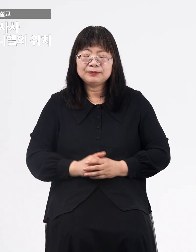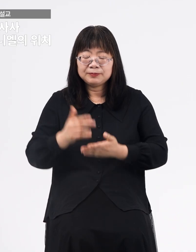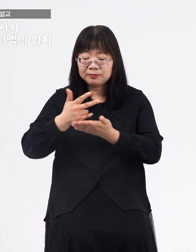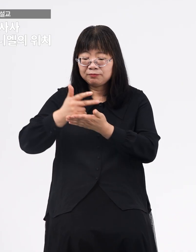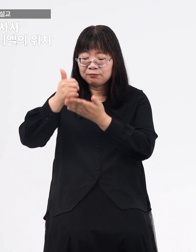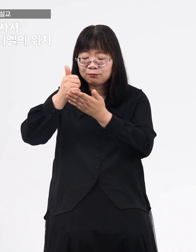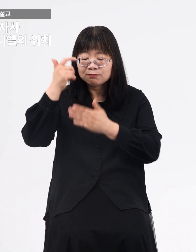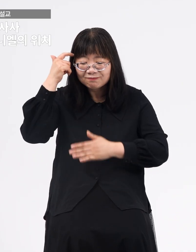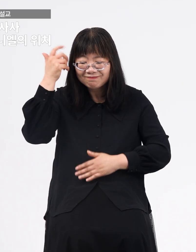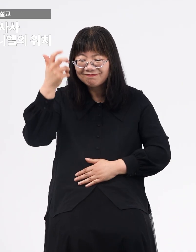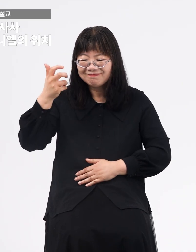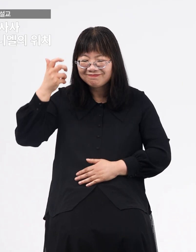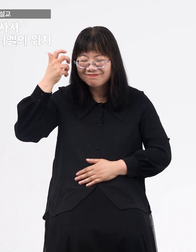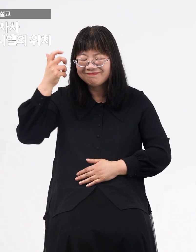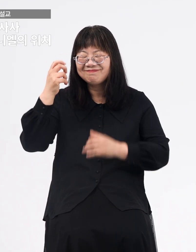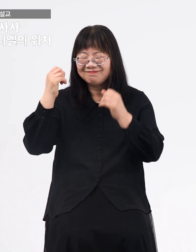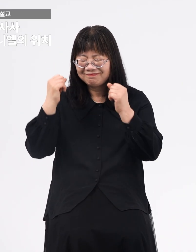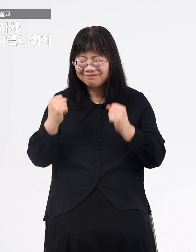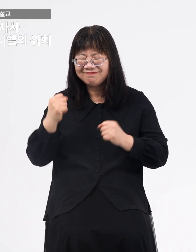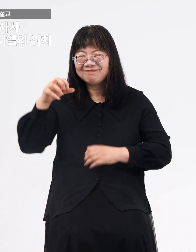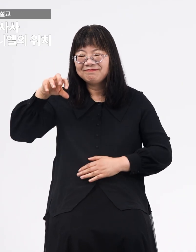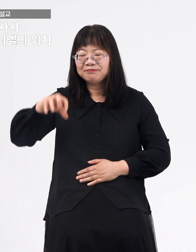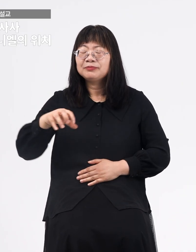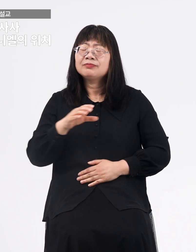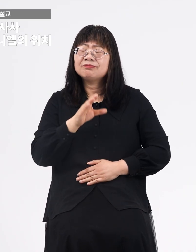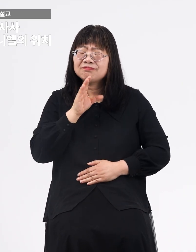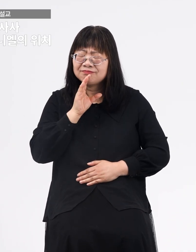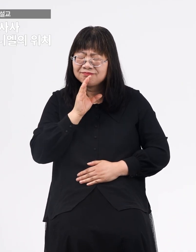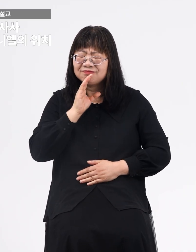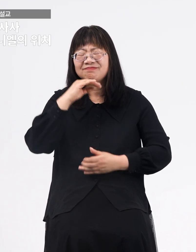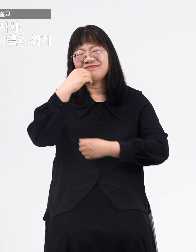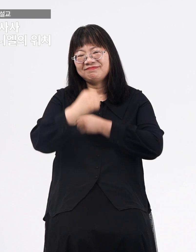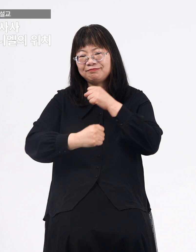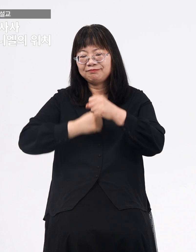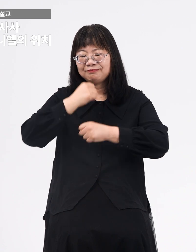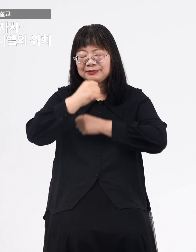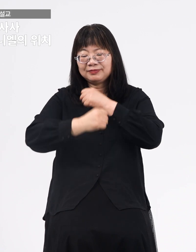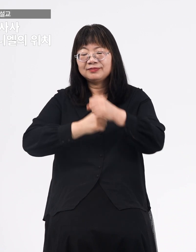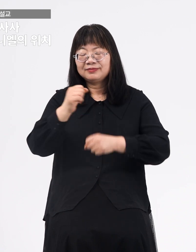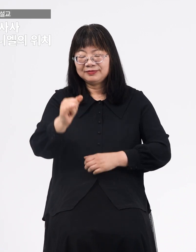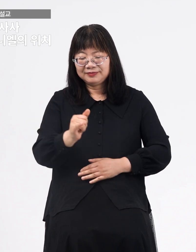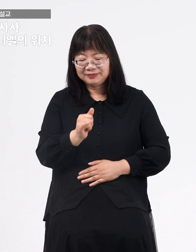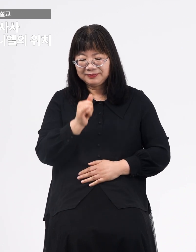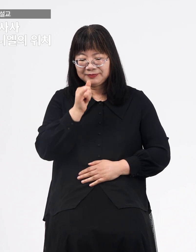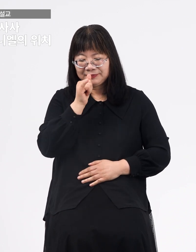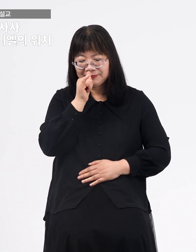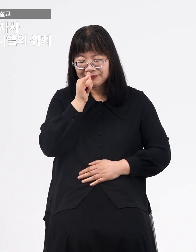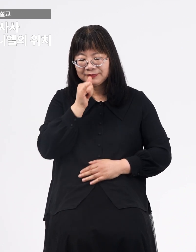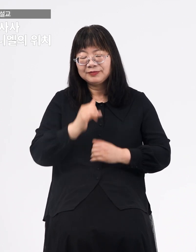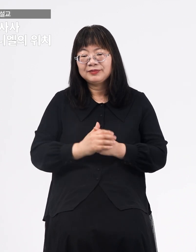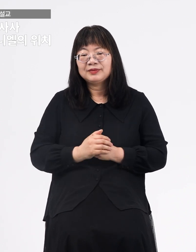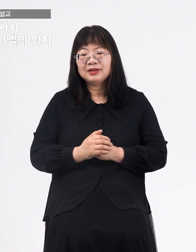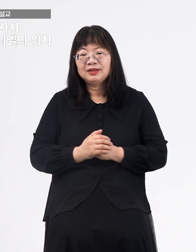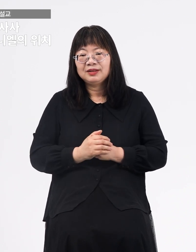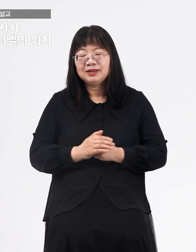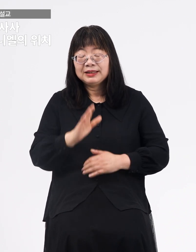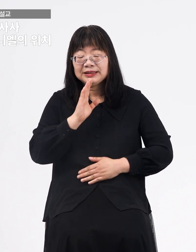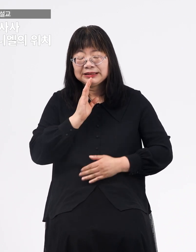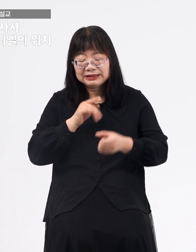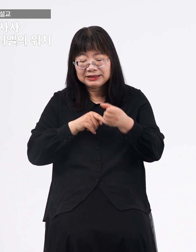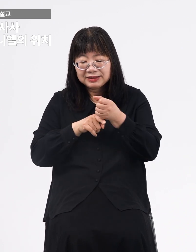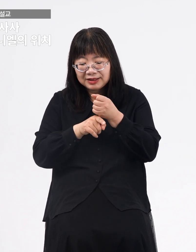주의 영이 계신 곳에 참 자유가 진리의 영이신